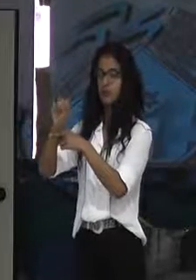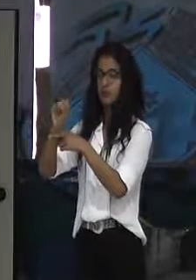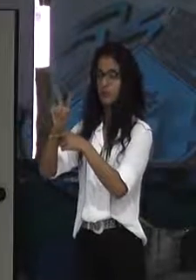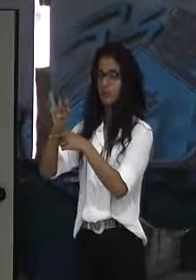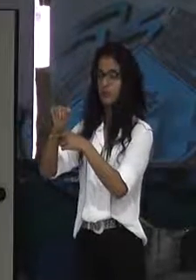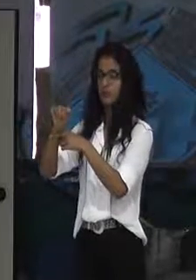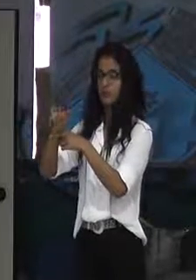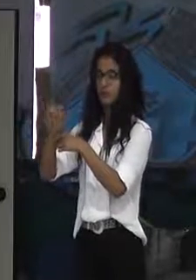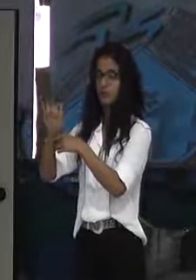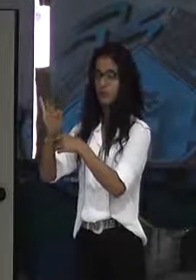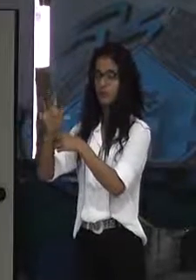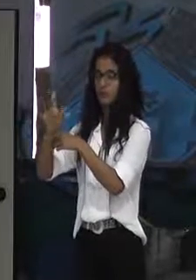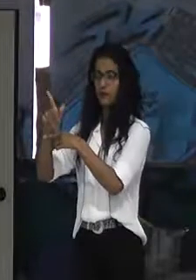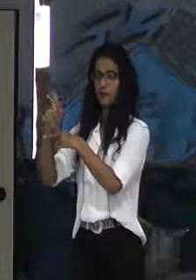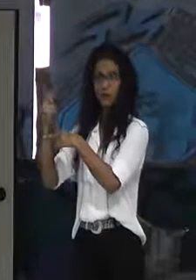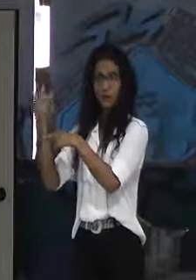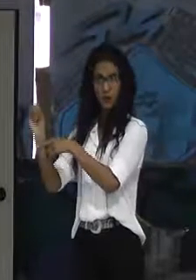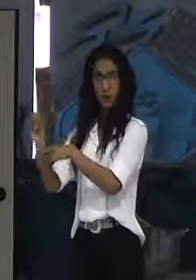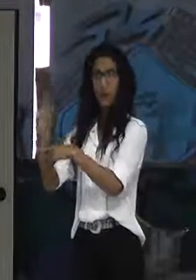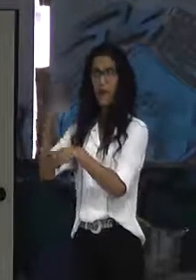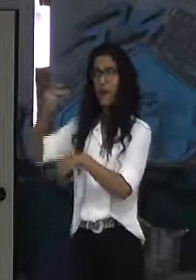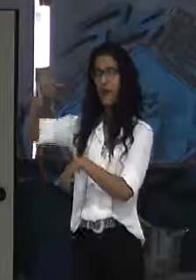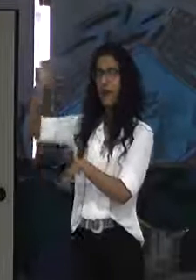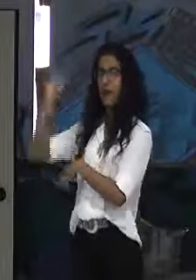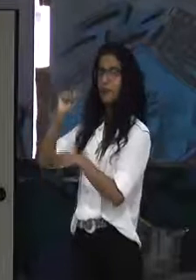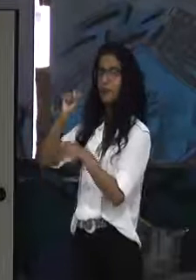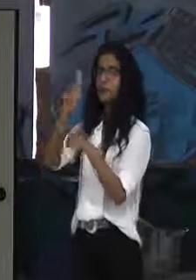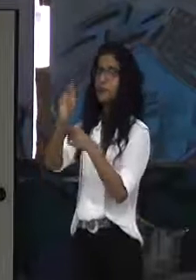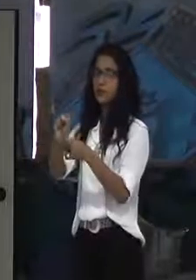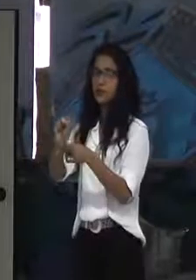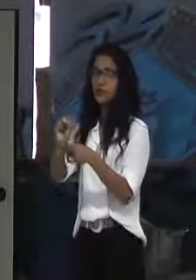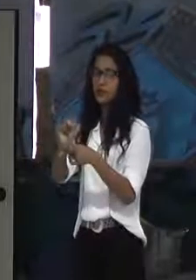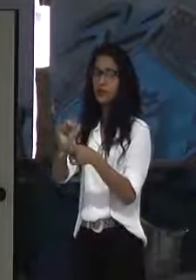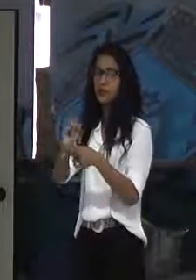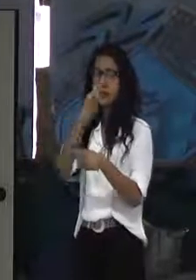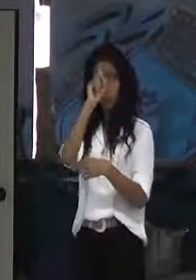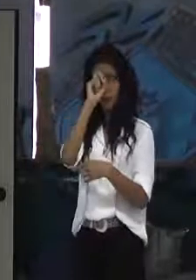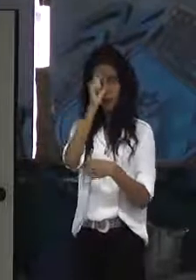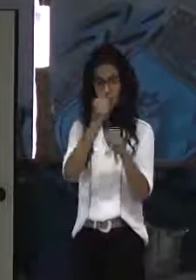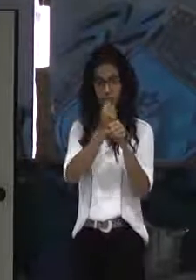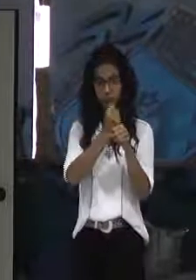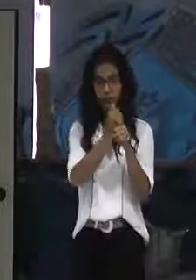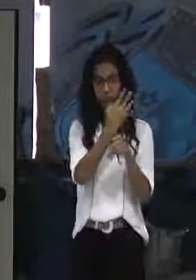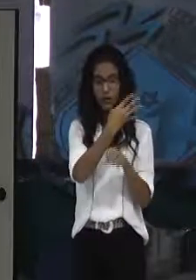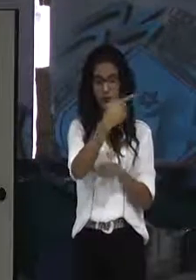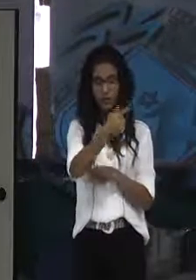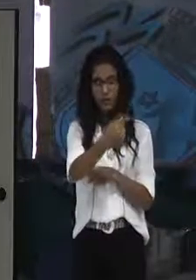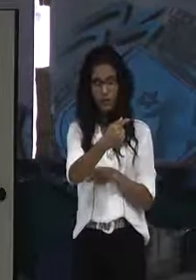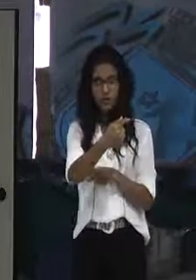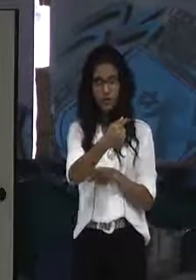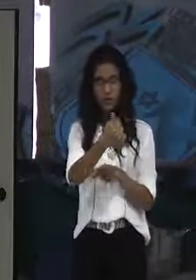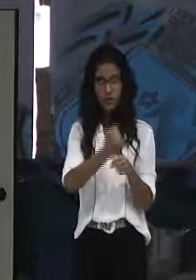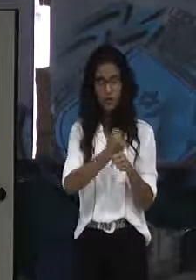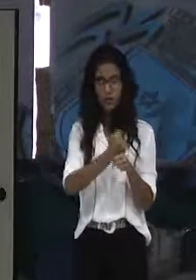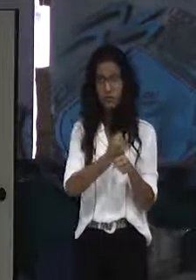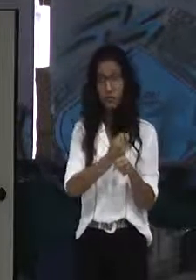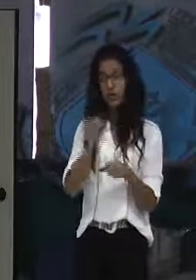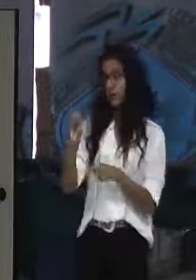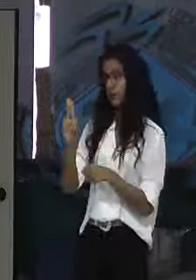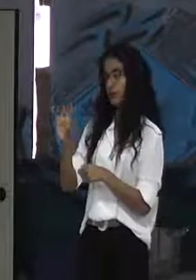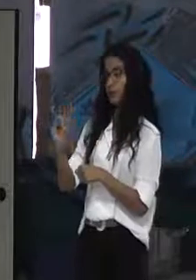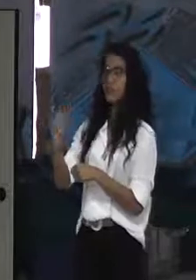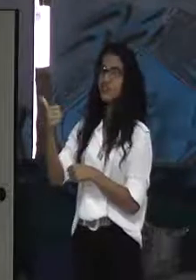SUS. O Regional tem 47 anos, o SUS tem agora cerca de 16, 17 anos, coisa assim. Então,